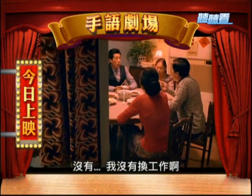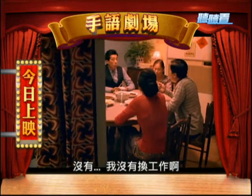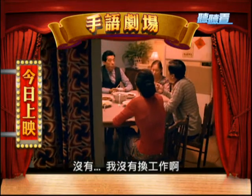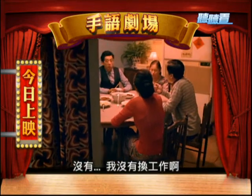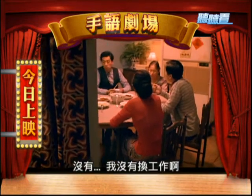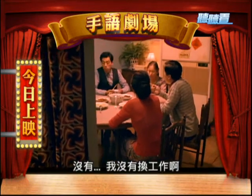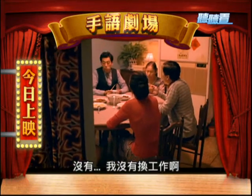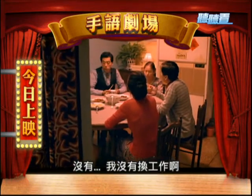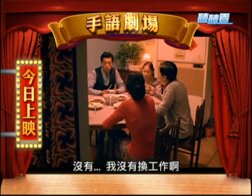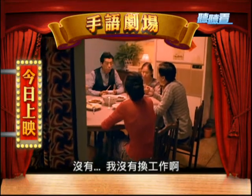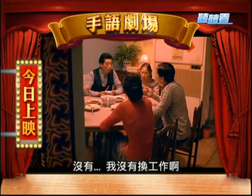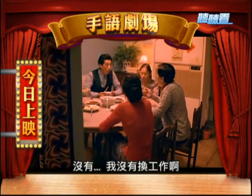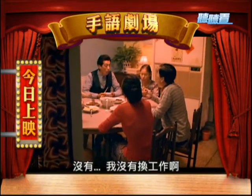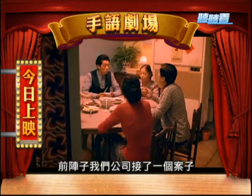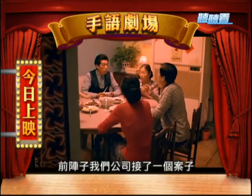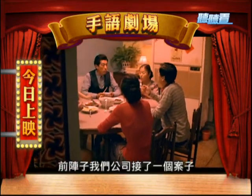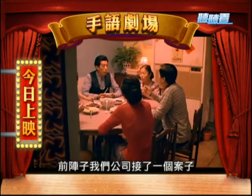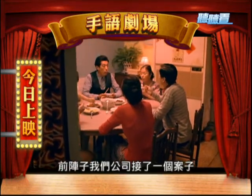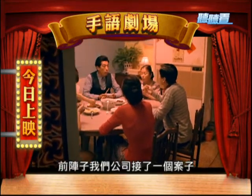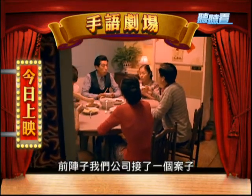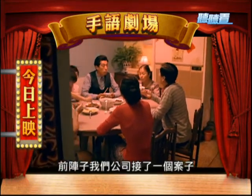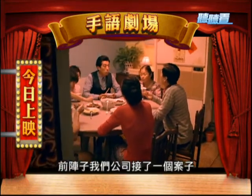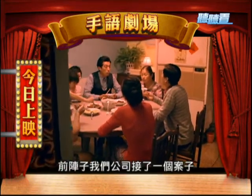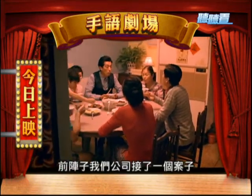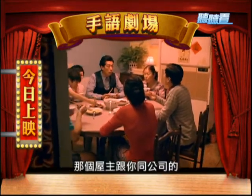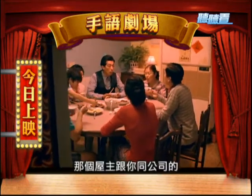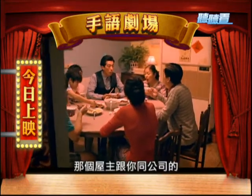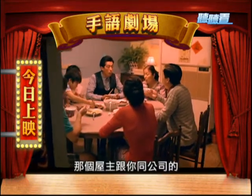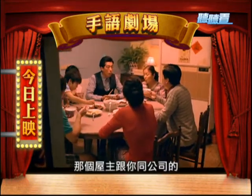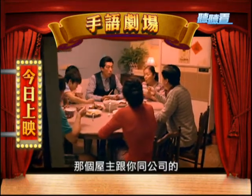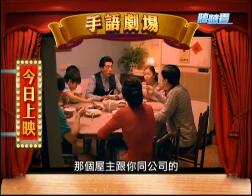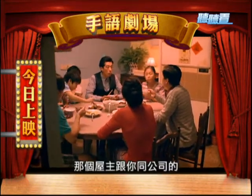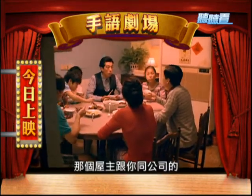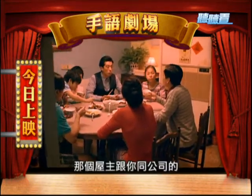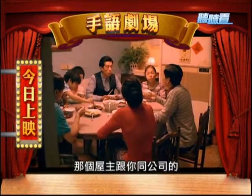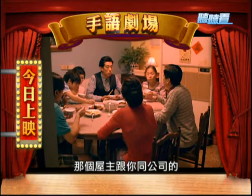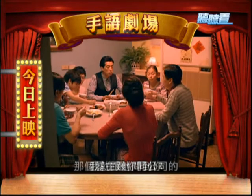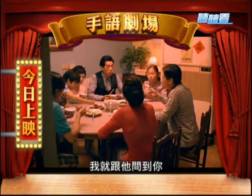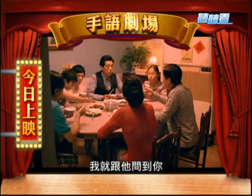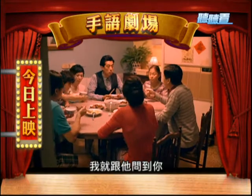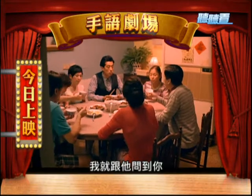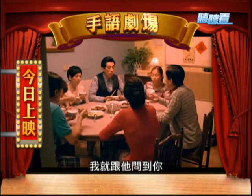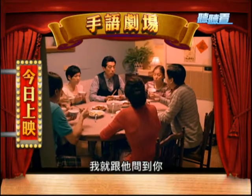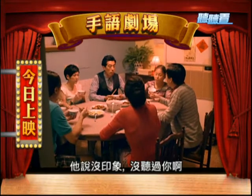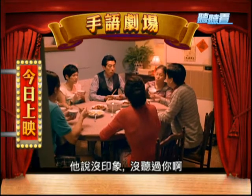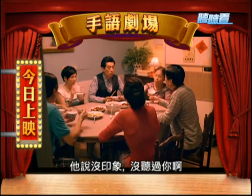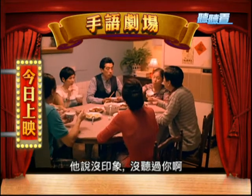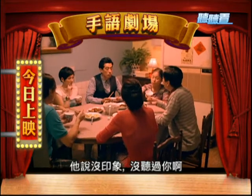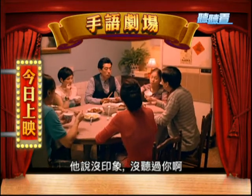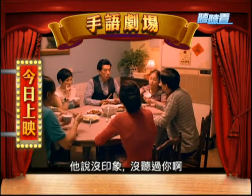没有换工作啊。 前阵子我们公司接了一个案子，那个屋主跟你同公司的，我就跟他问到你，他说没印象，没听过你